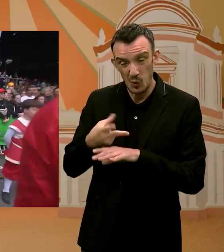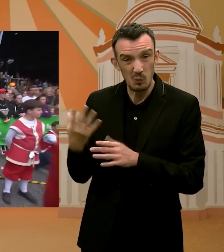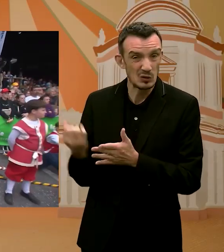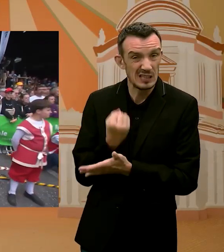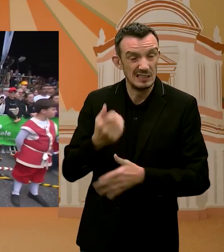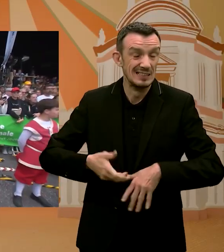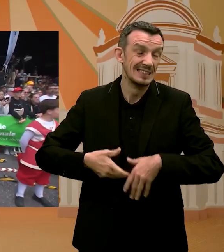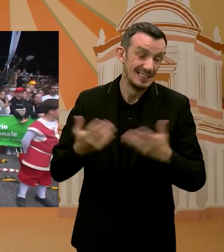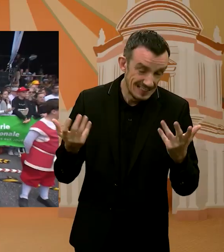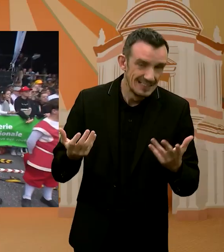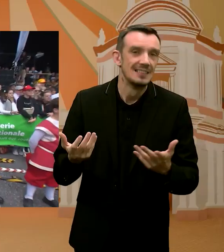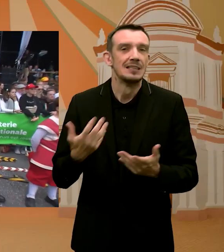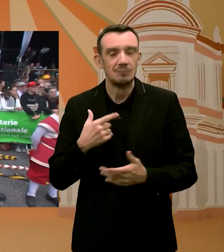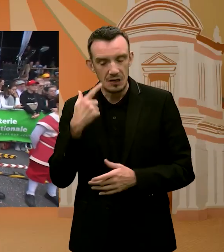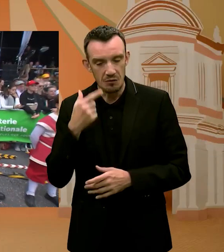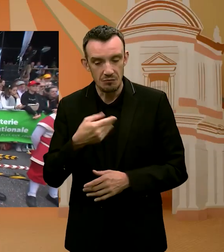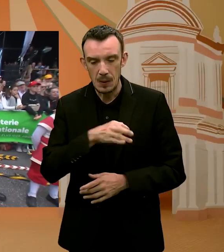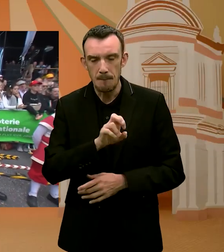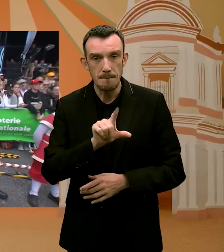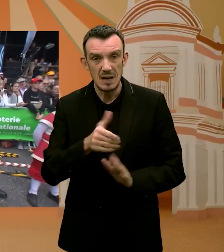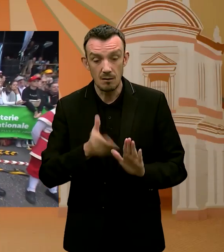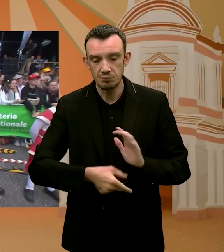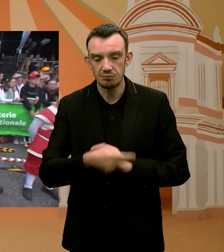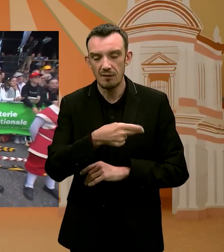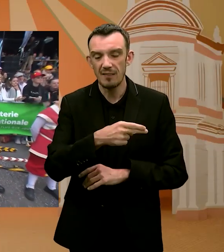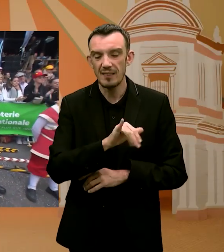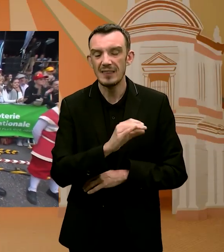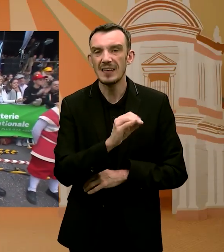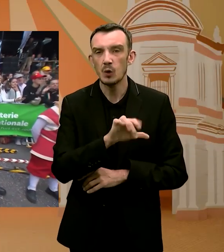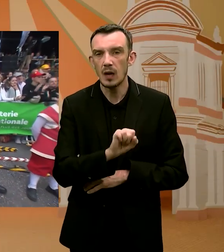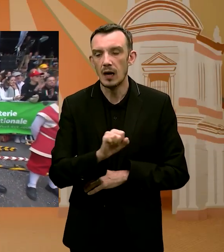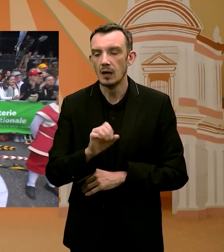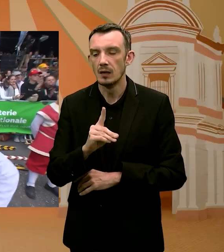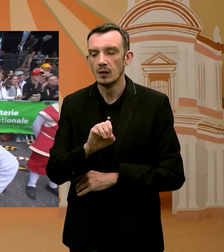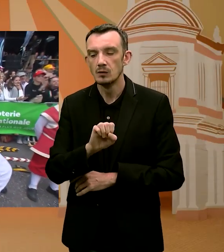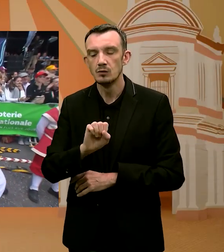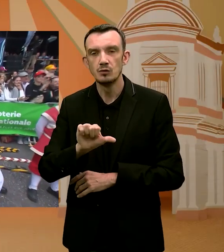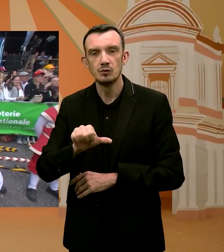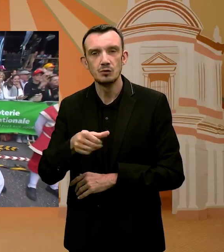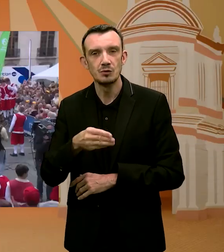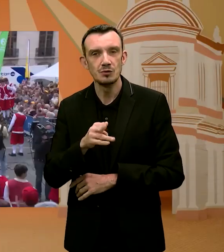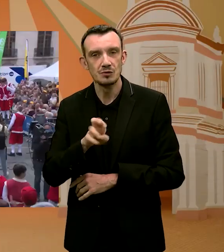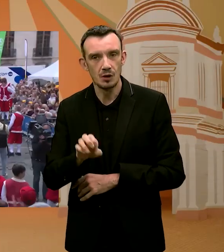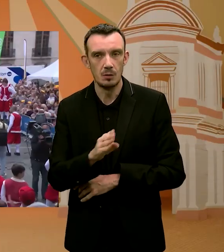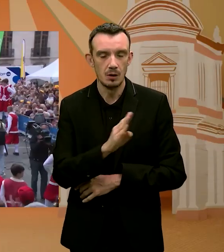quelques Mélans en moins. Nicolas de Sambre qui n'était pas là, Benoît Gillard. On a eu un échasseur qui est tombé très tôt, qui s'est blessé